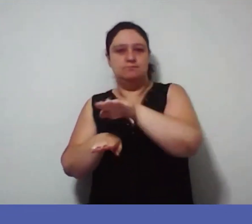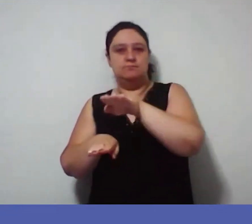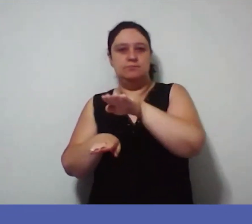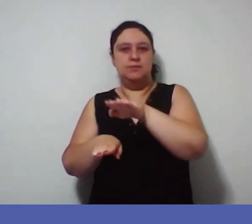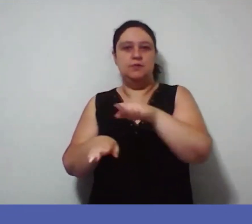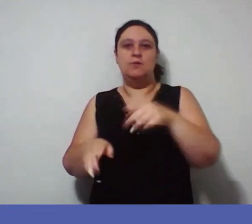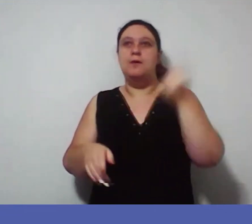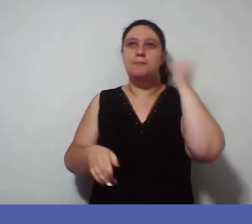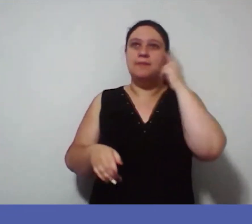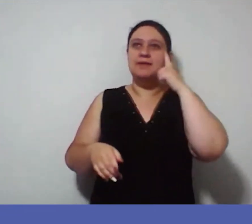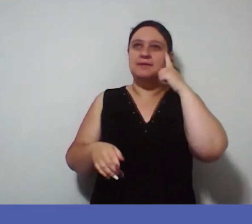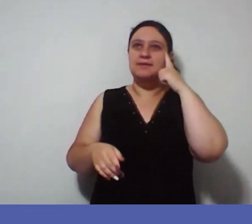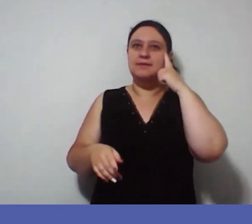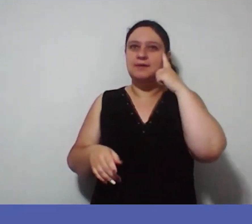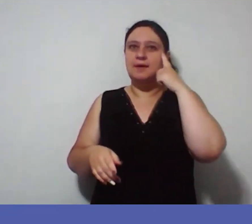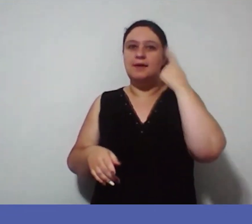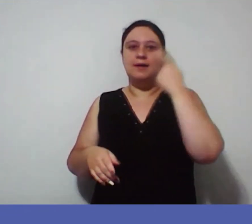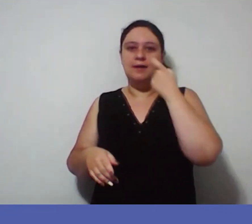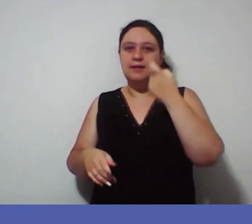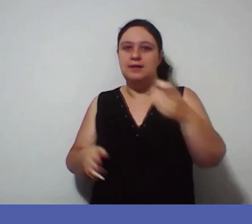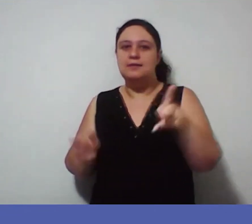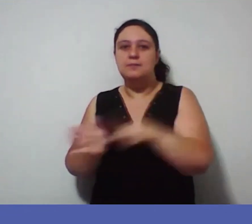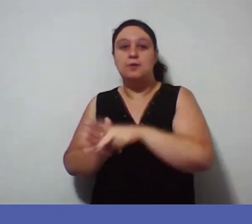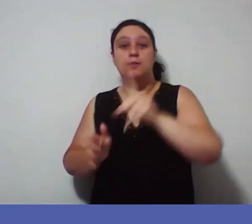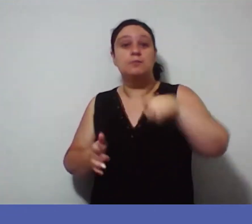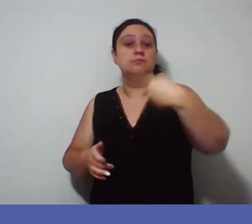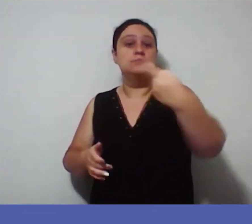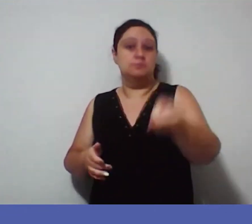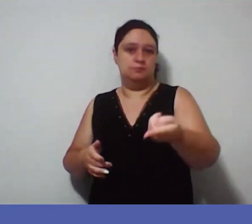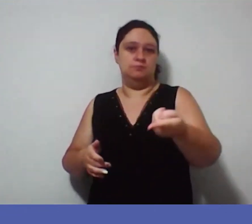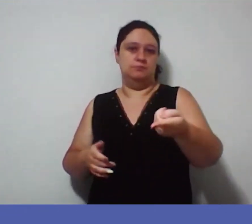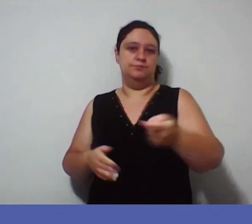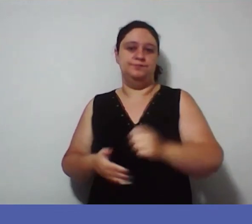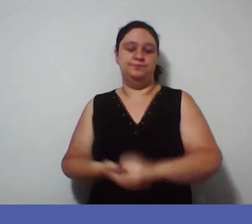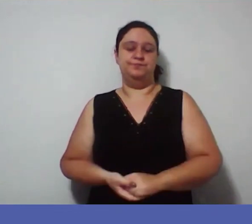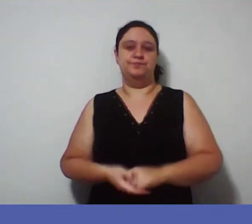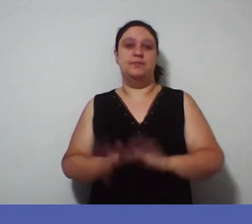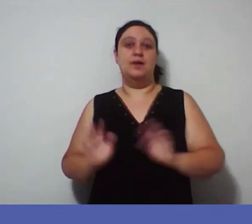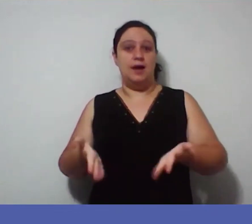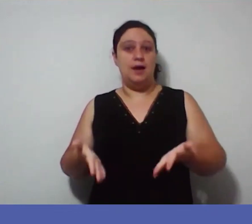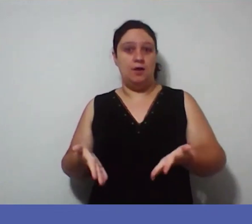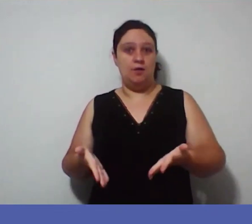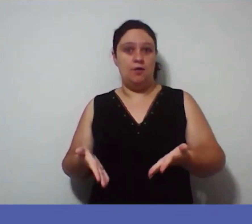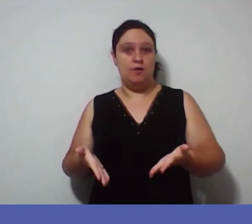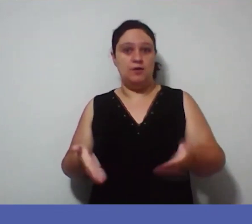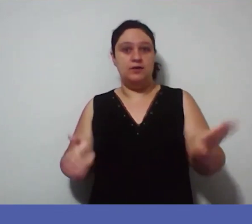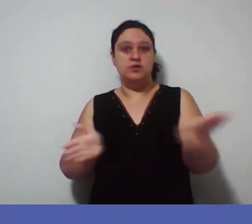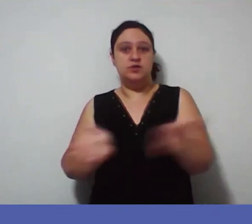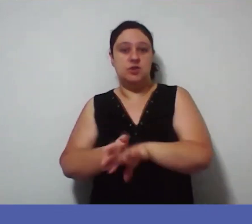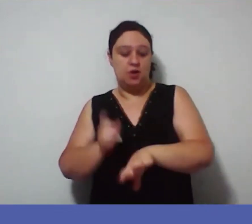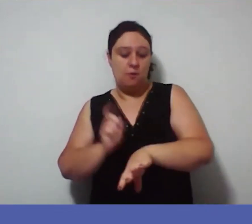outros. Irmão, nós chegamos a um momento muito crucial.